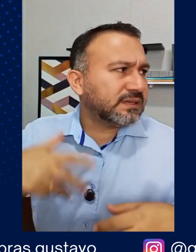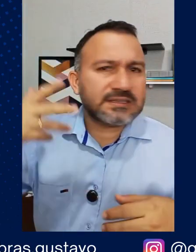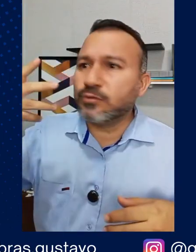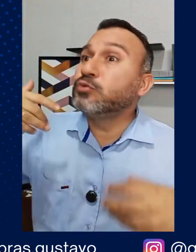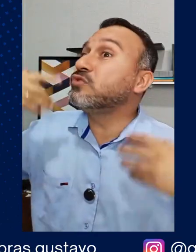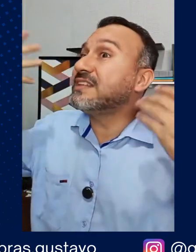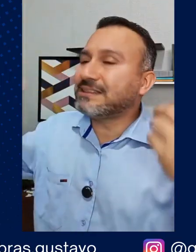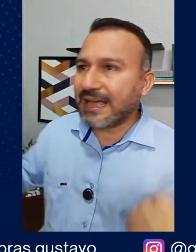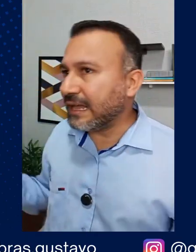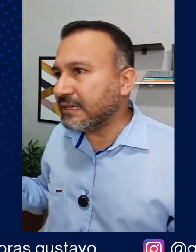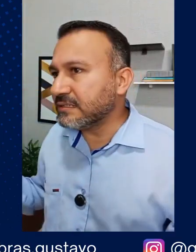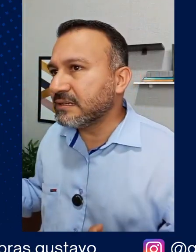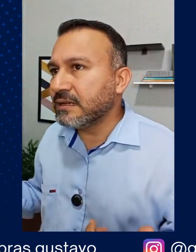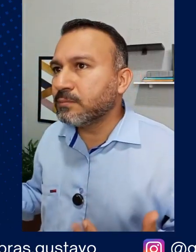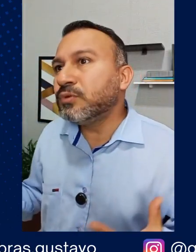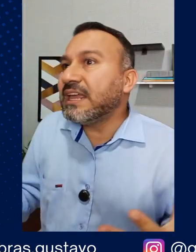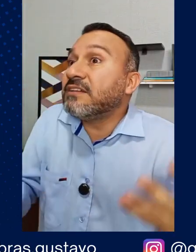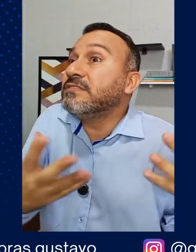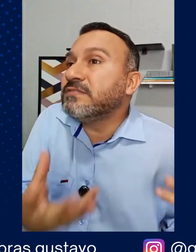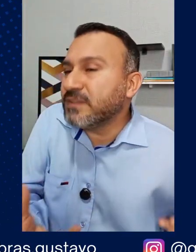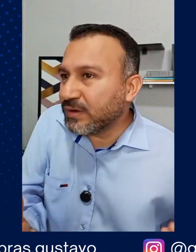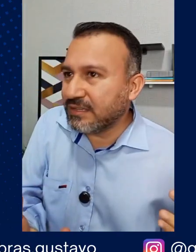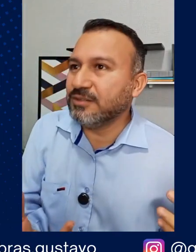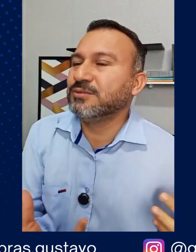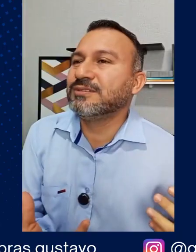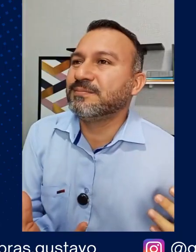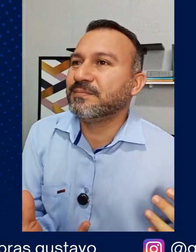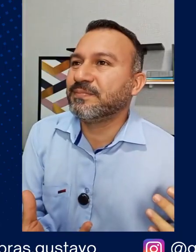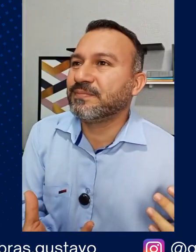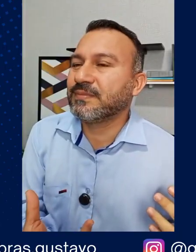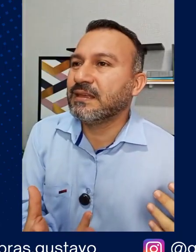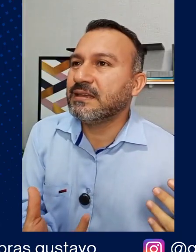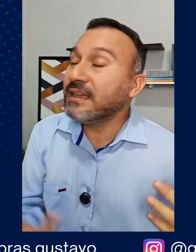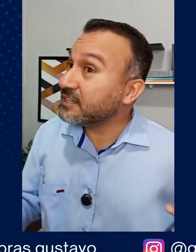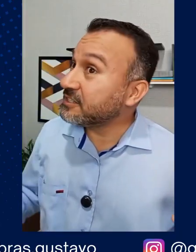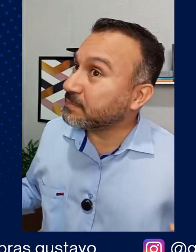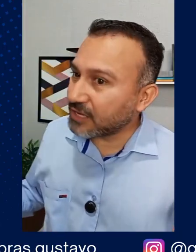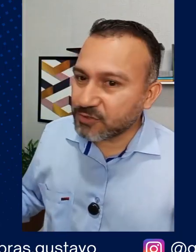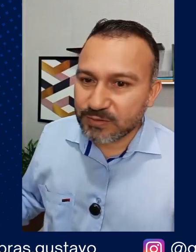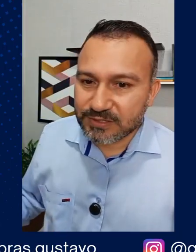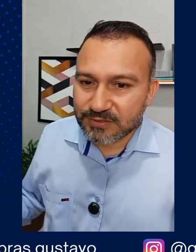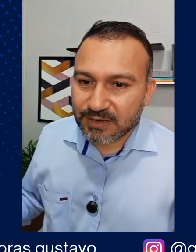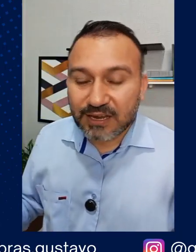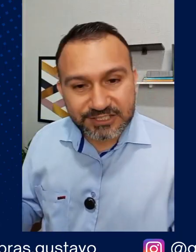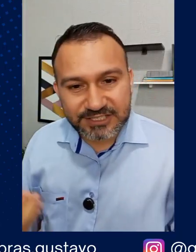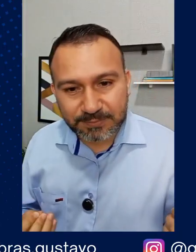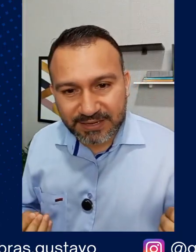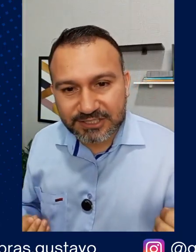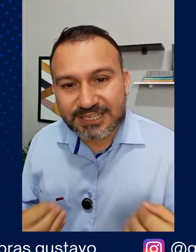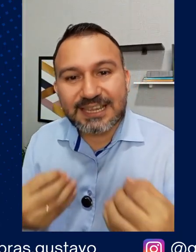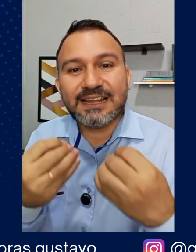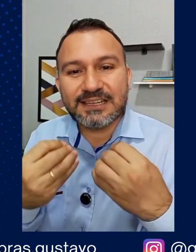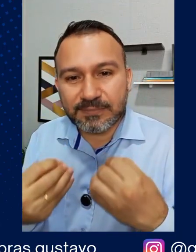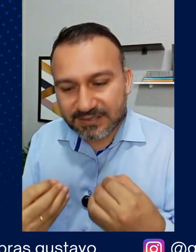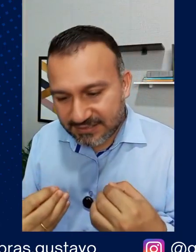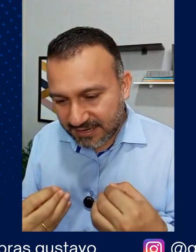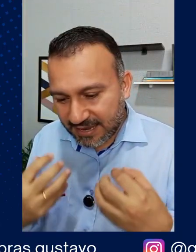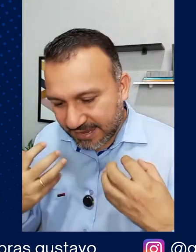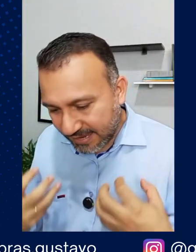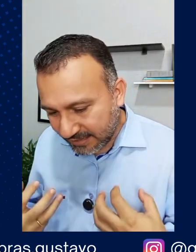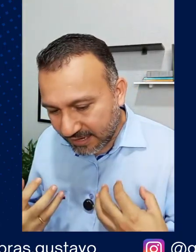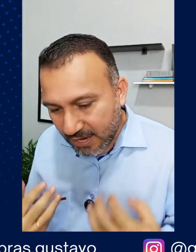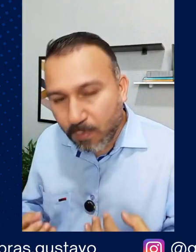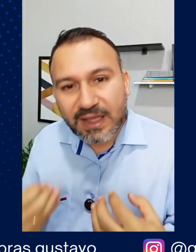formas, outros detalhes, porque ela viveu aquilo. O que a gente aprende com isso? A gente aprende que a